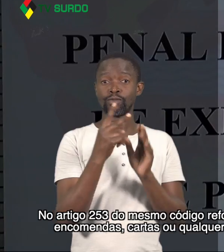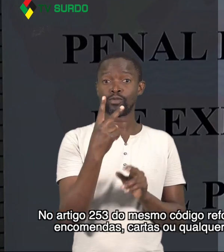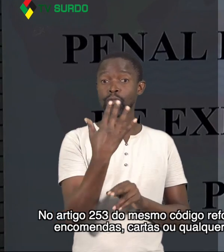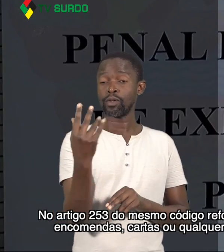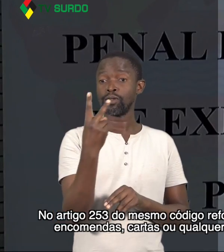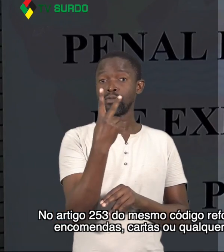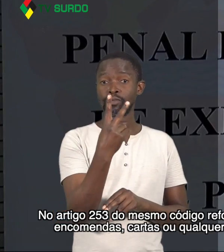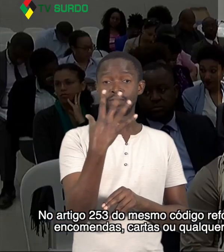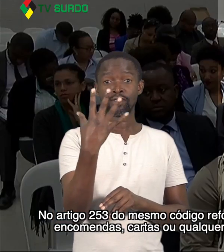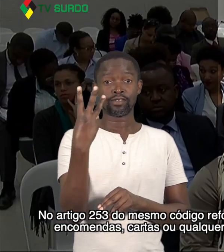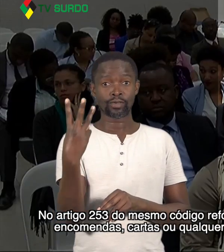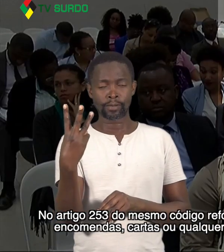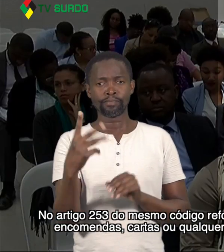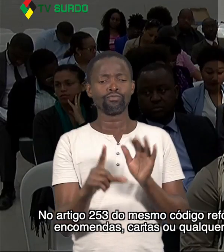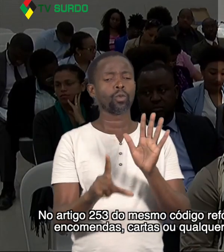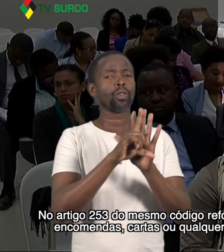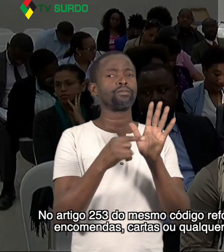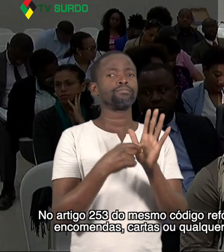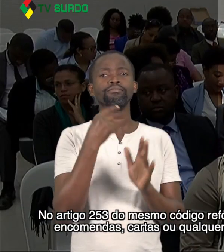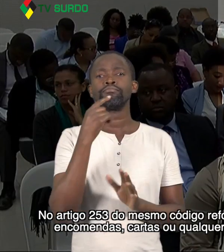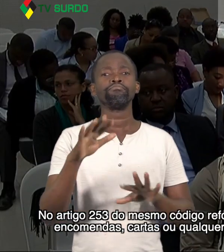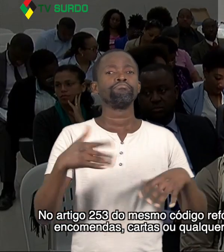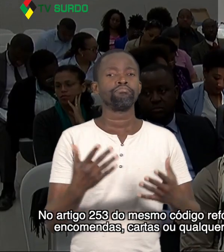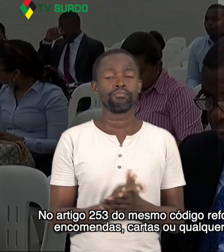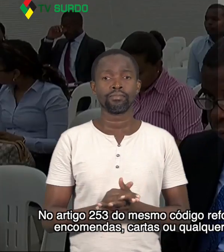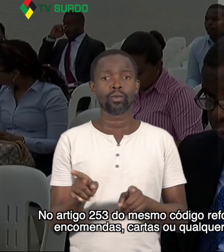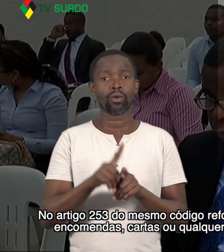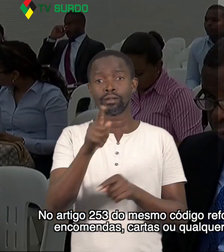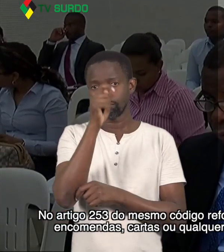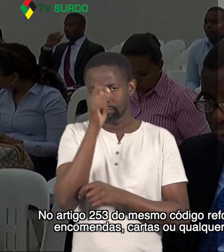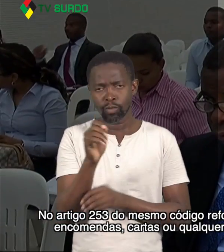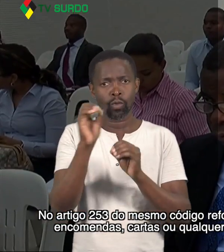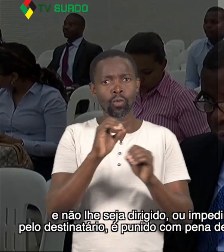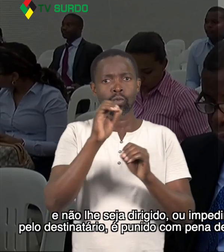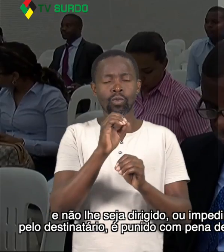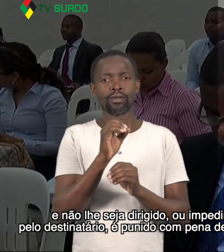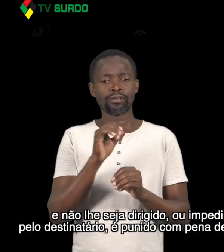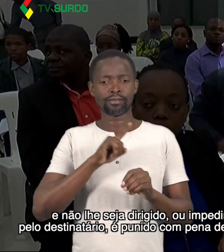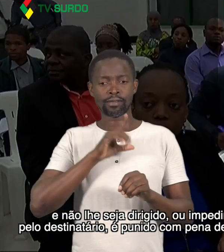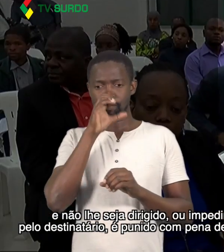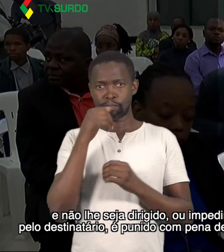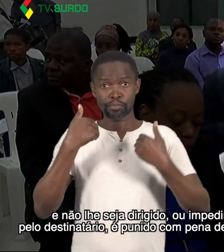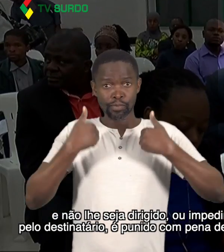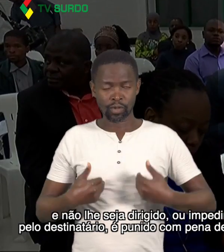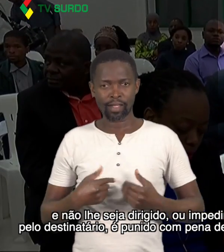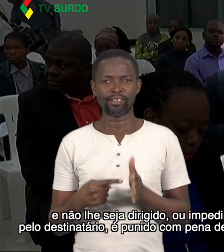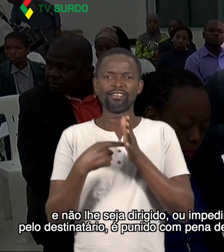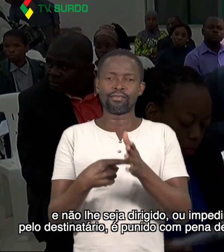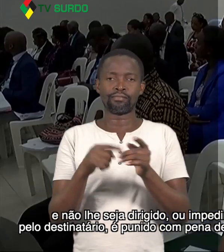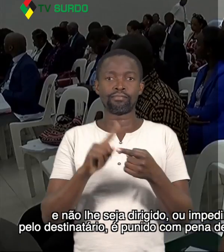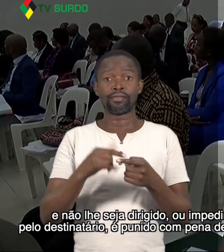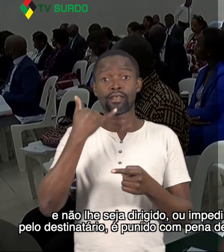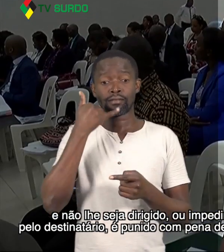consentimento a abrir encomendas, cartas ou qualquer outro escrito que se encontre fechado e que não lhe seja dirigido, ou